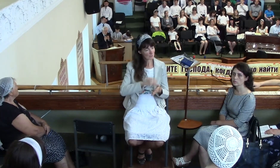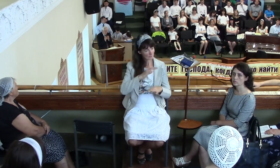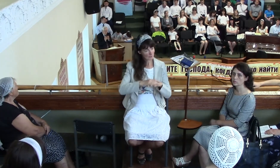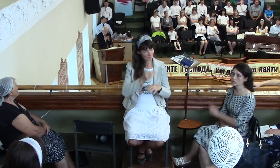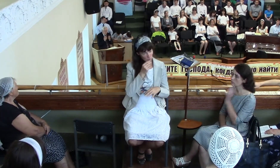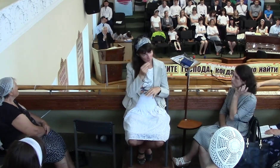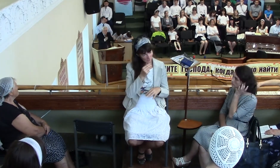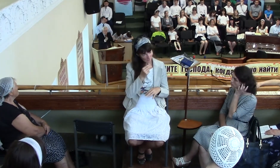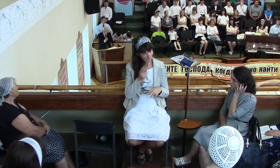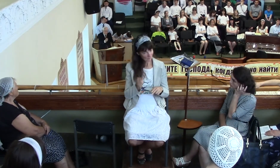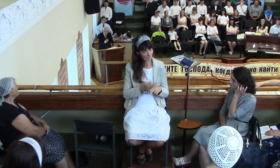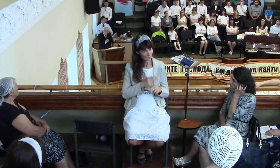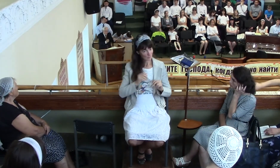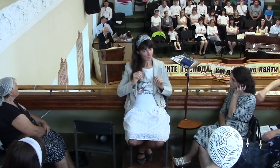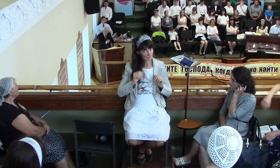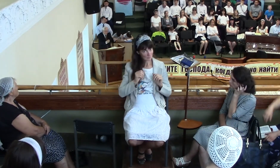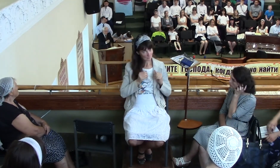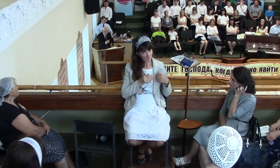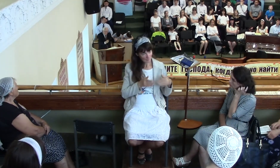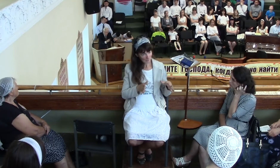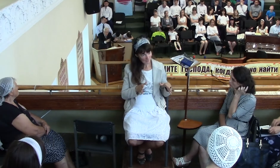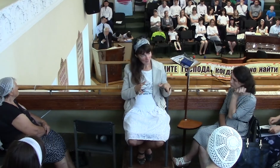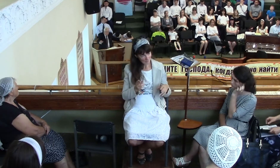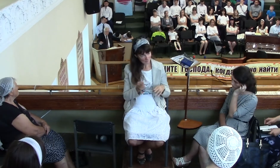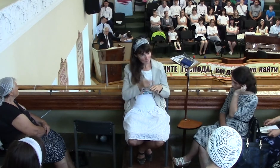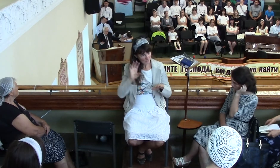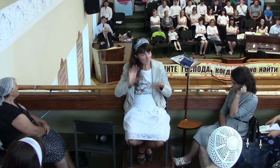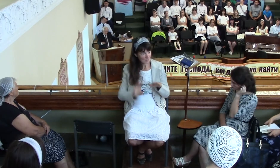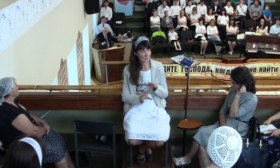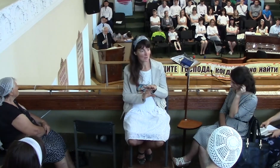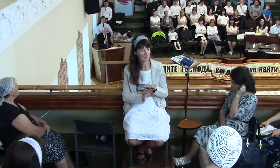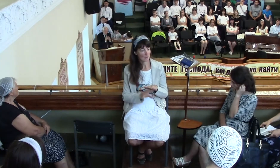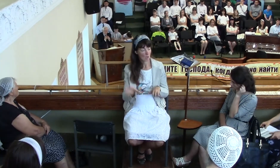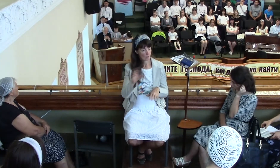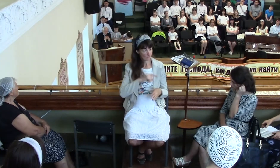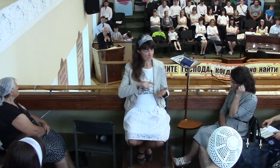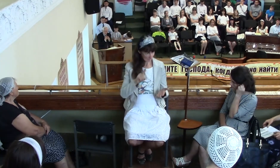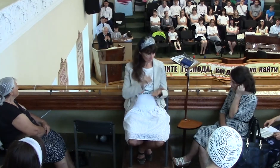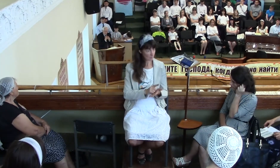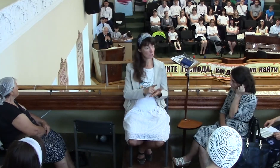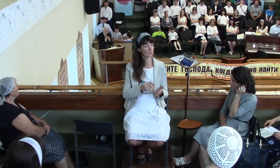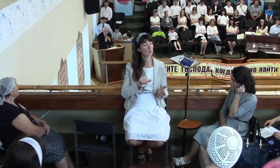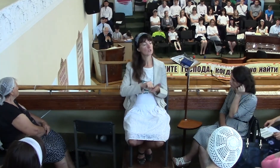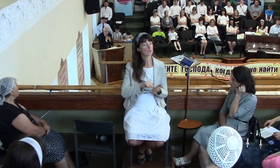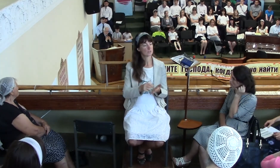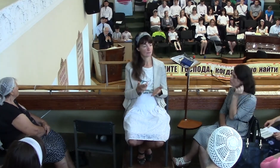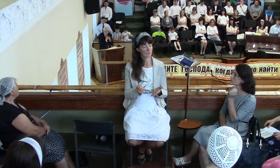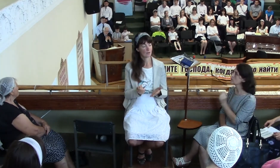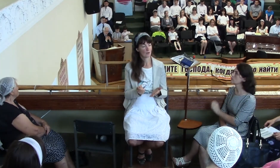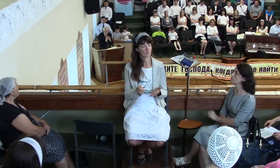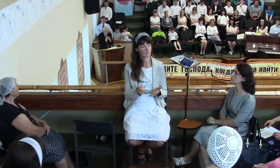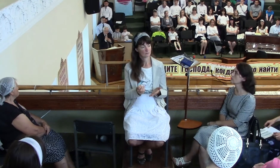смирения. Мы все должны участвовать. Мы все обязаны участвовать, но мы должны рассудить в себе то, что у нас не